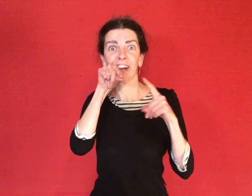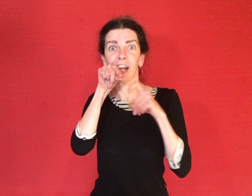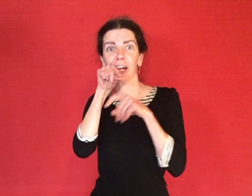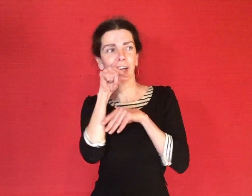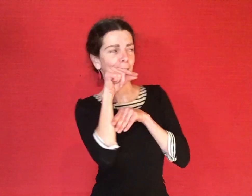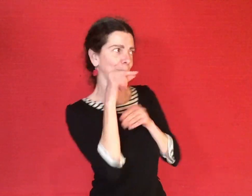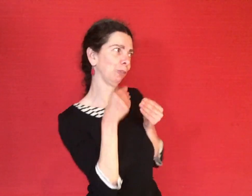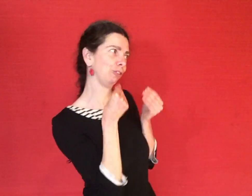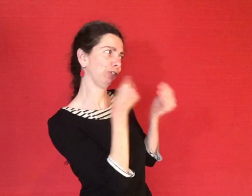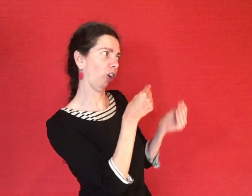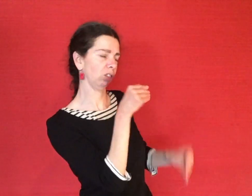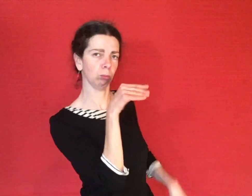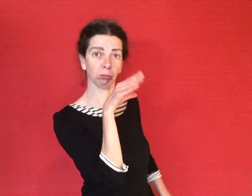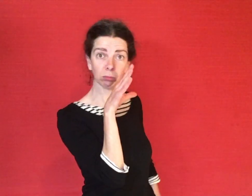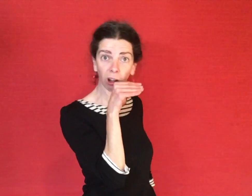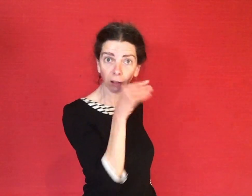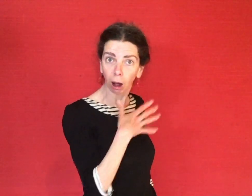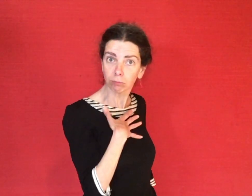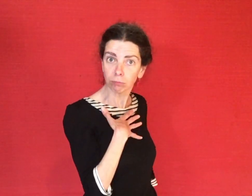terre pour un caneton.